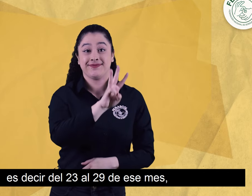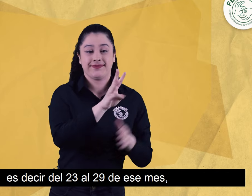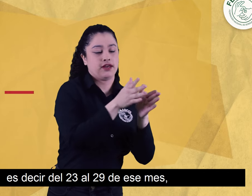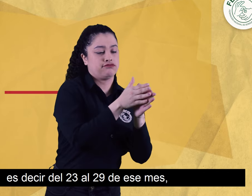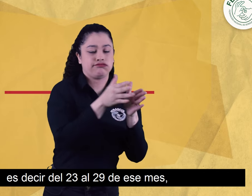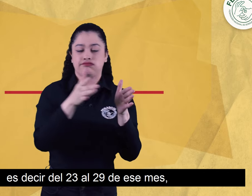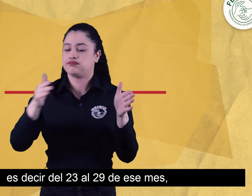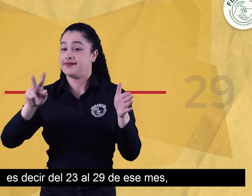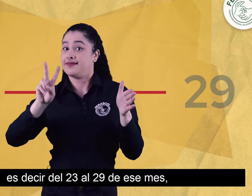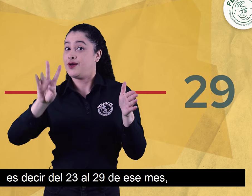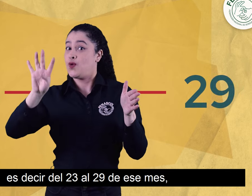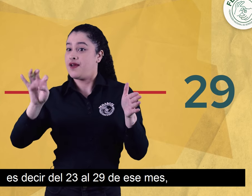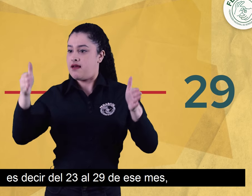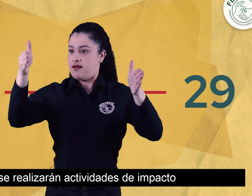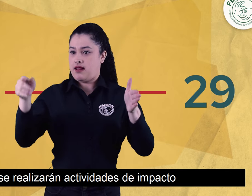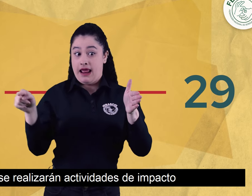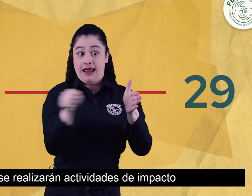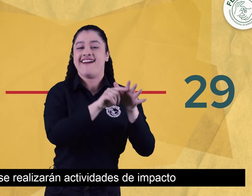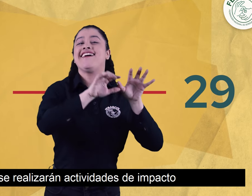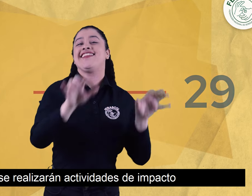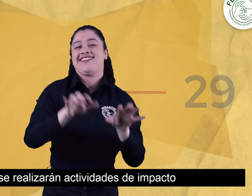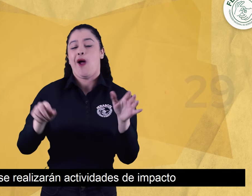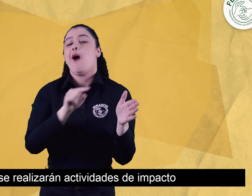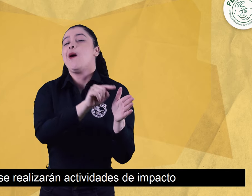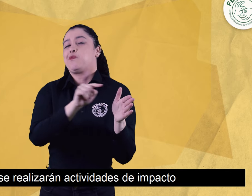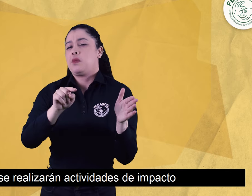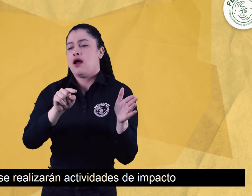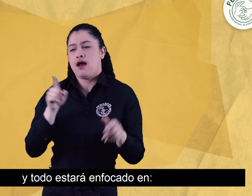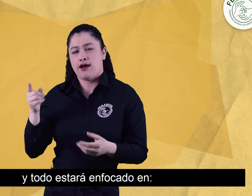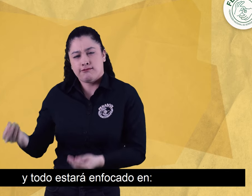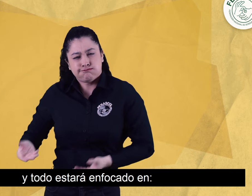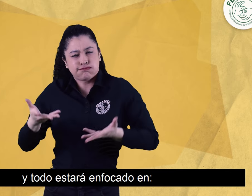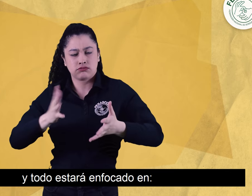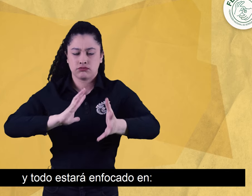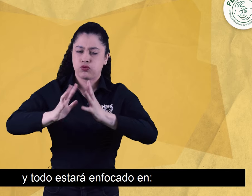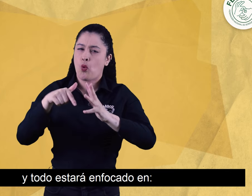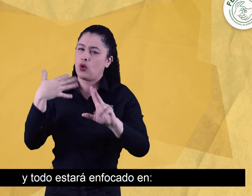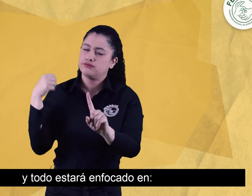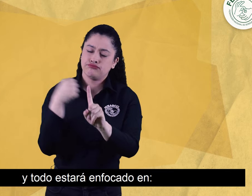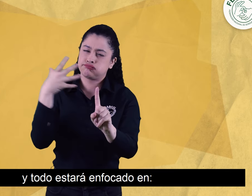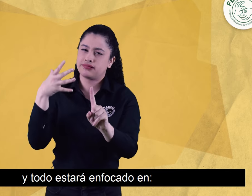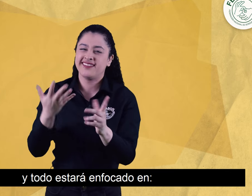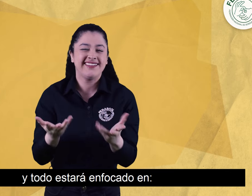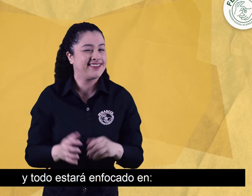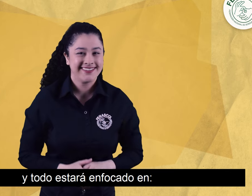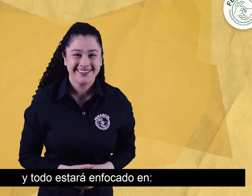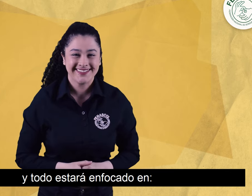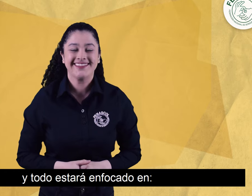23 al 29 de ese mes se realizarán actividades de impacto y todo estará enfocado en